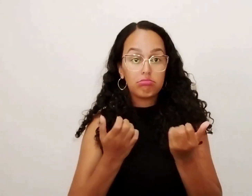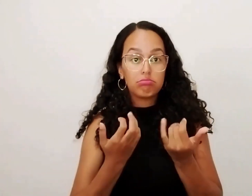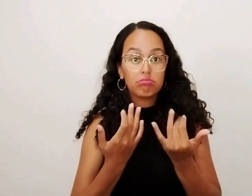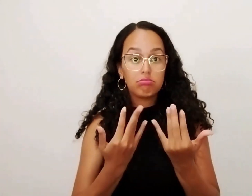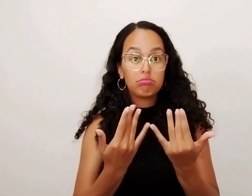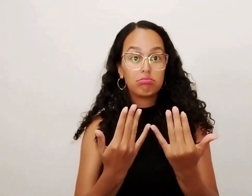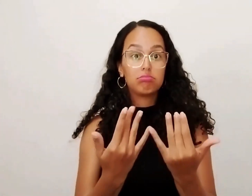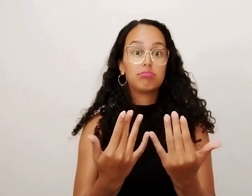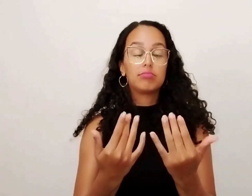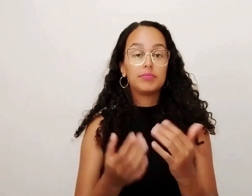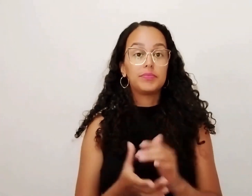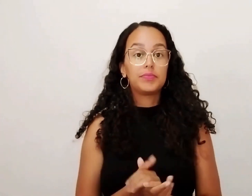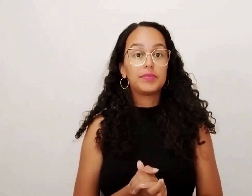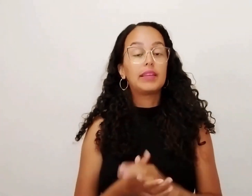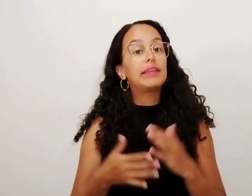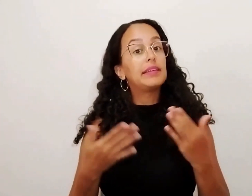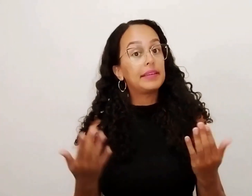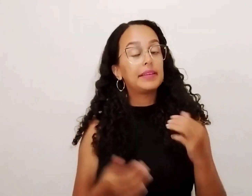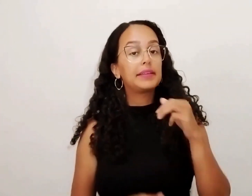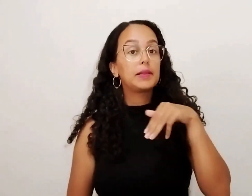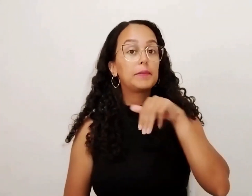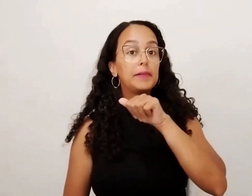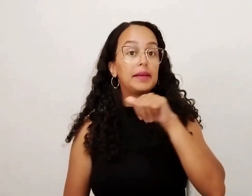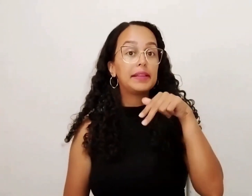Jiguê, a lagarta rosada,